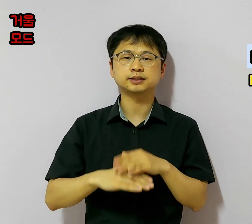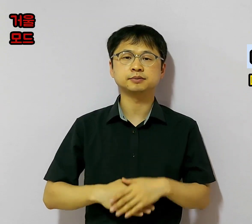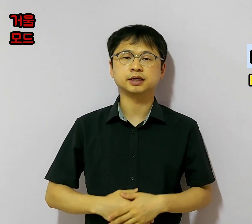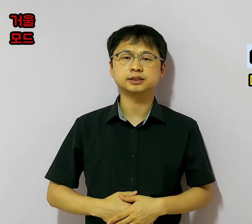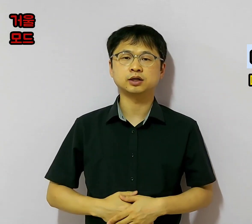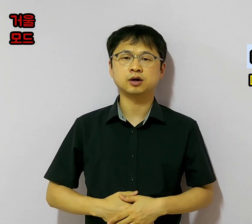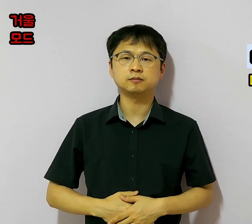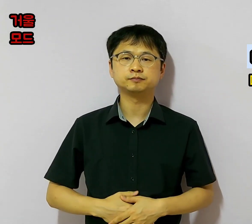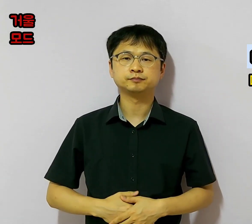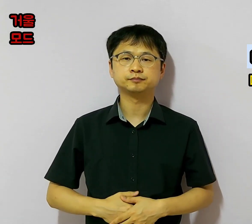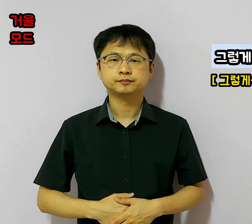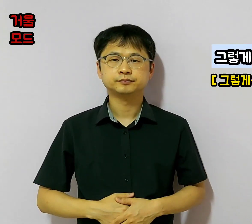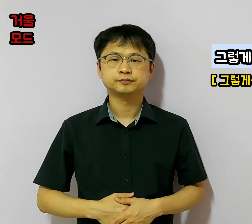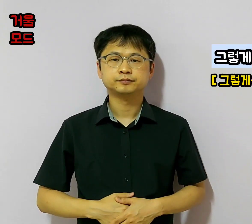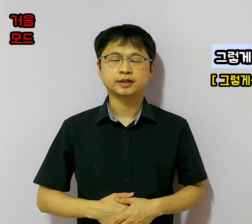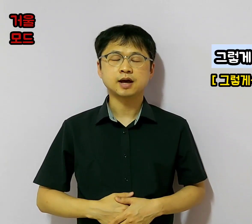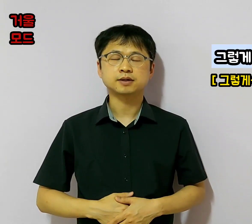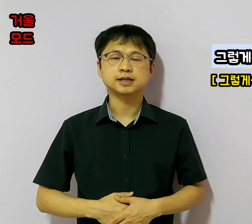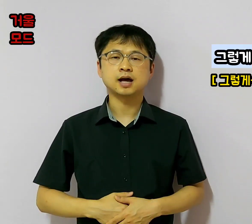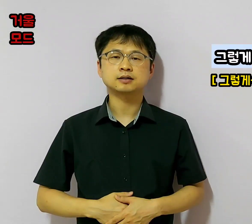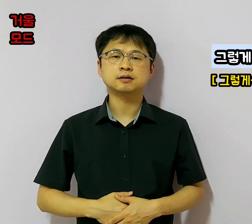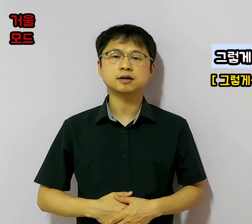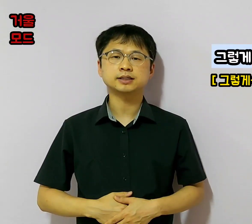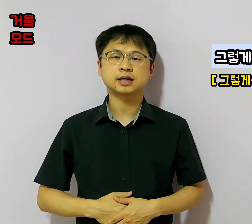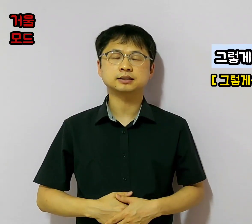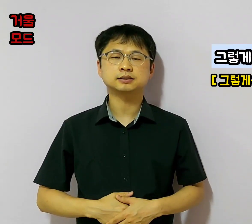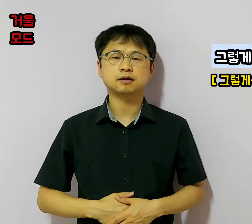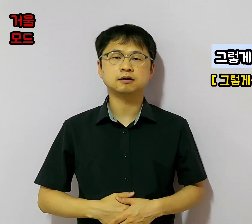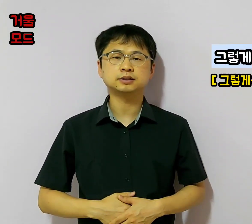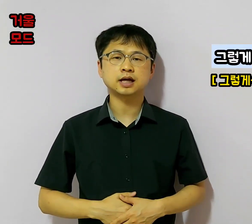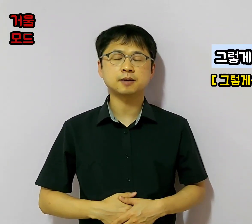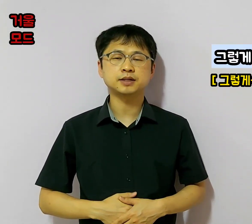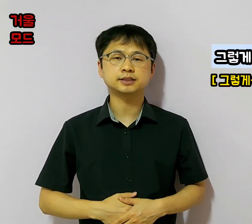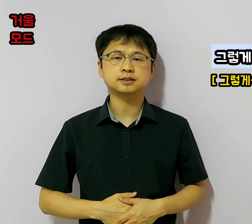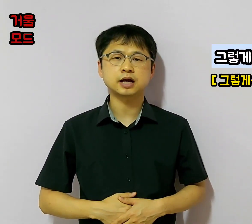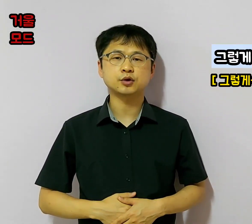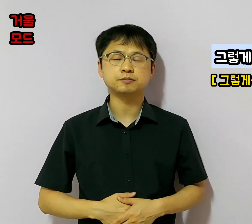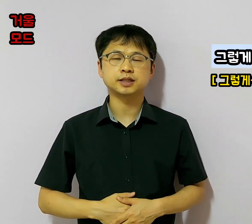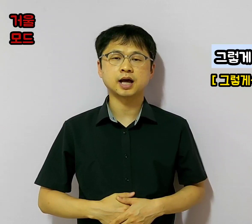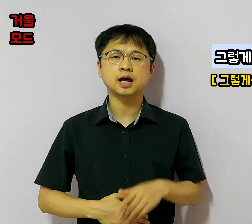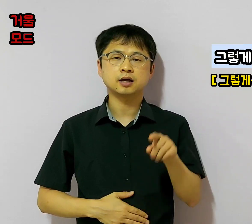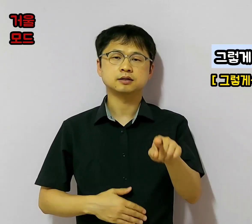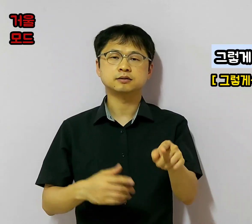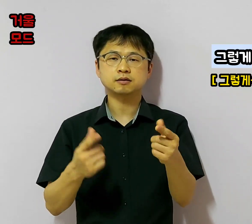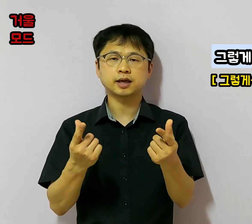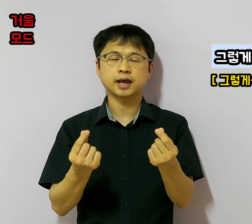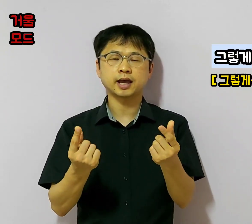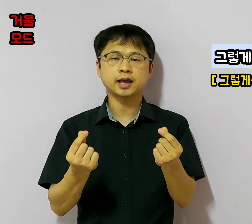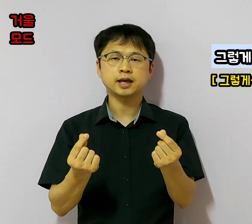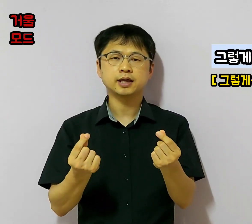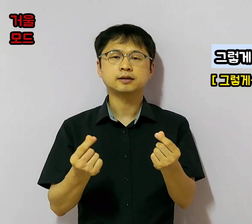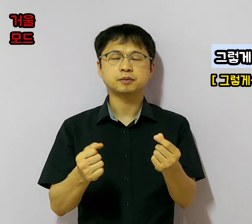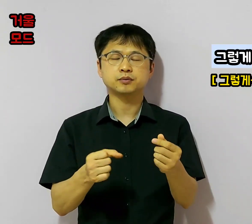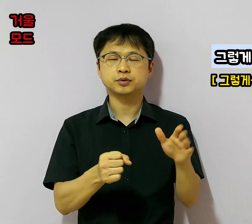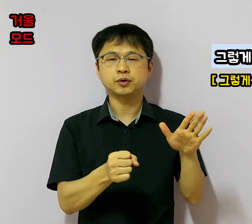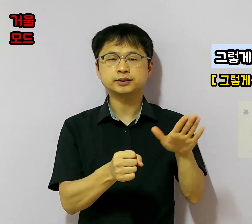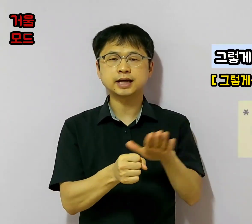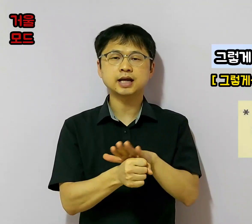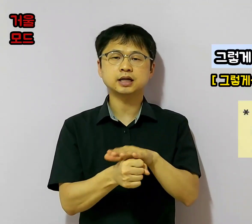표현하시면 되겠죠. 네, 다음 가사. 그렇게 사랑스러운 사람이 있을까요? 입니다. 그렇게 배웠고요. 사랑이라는